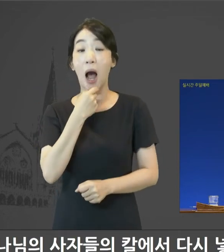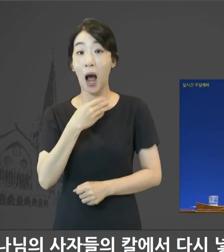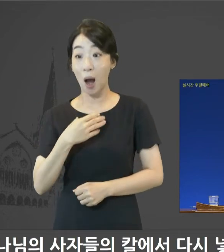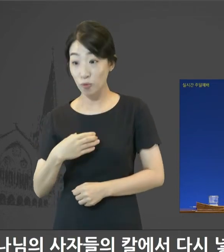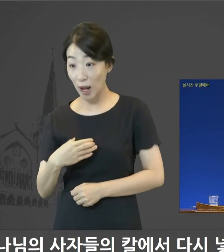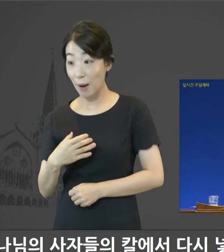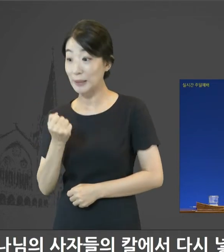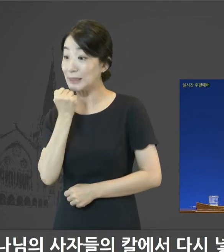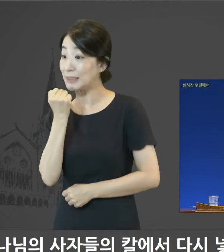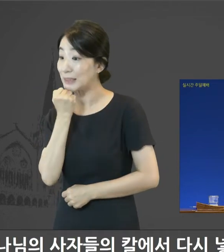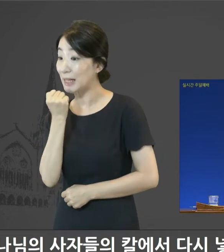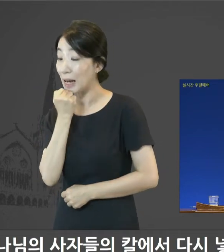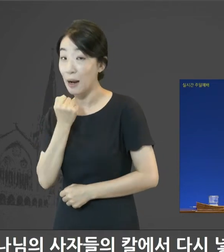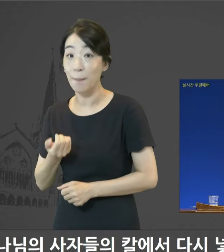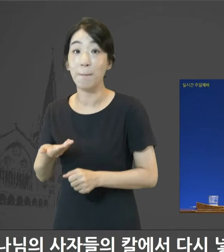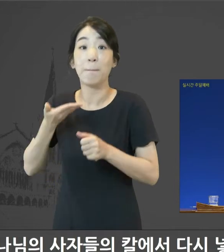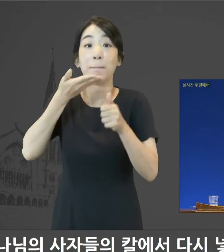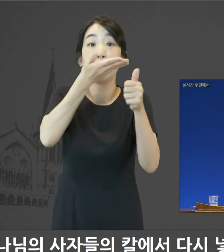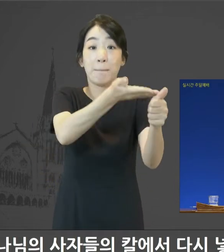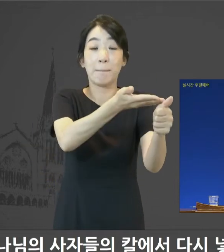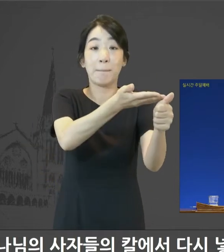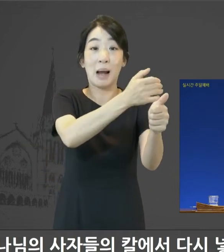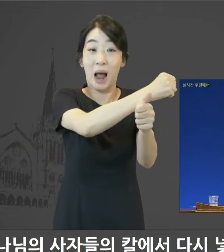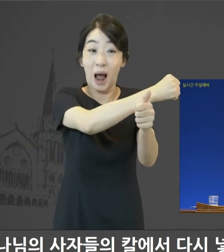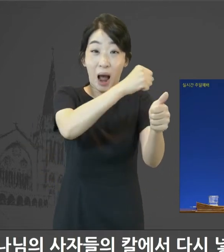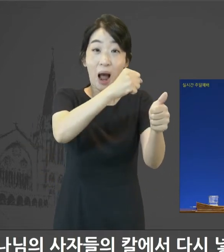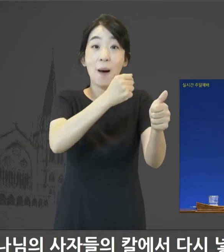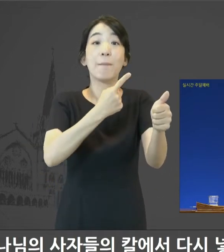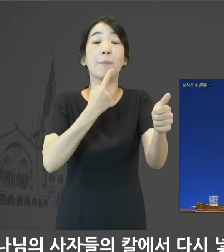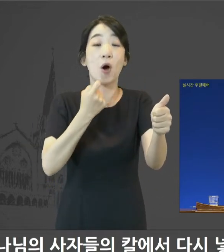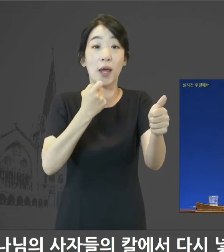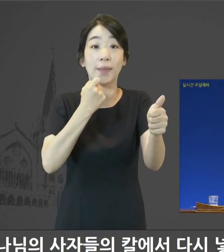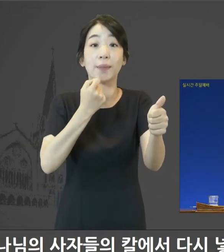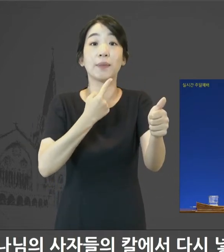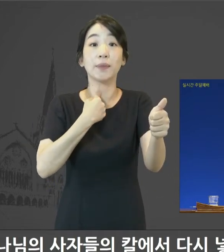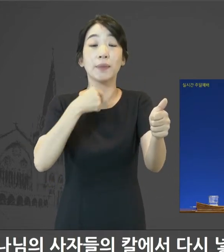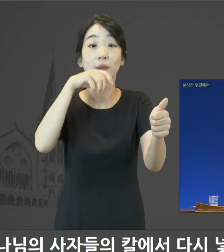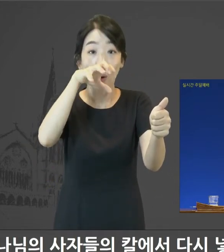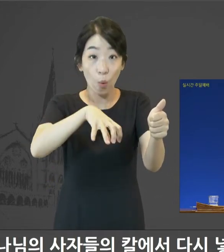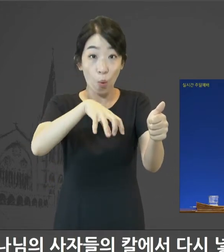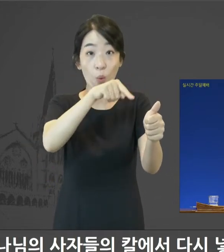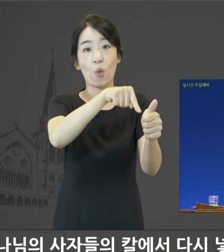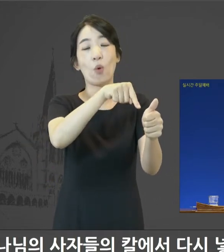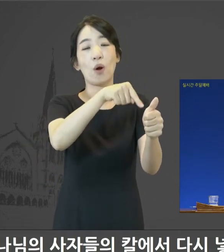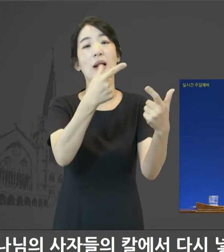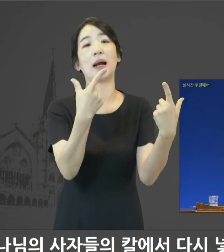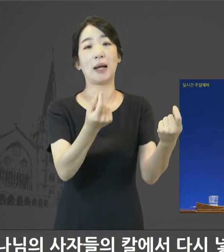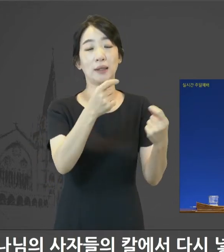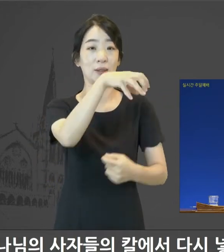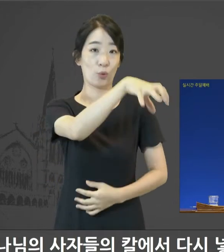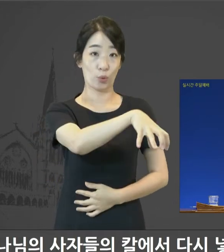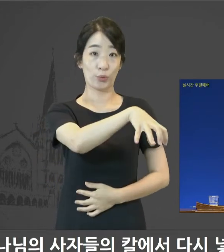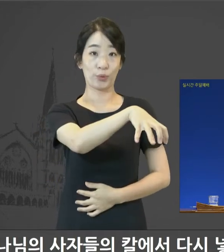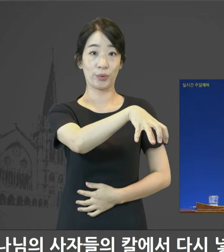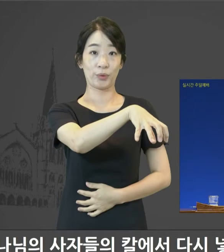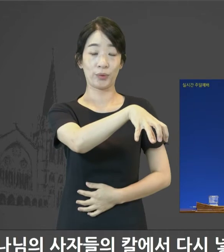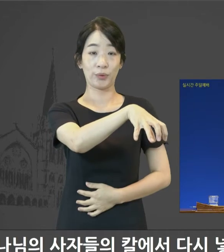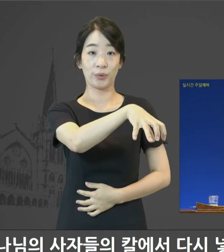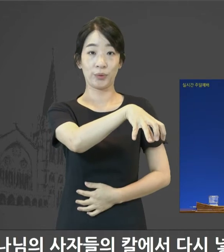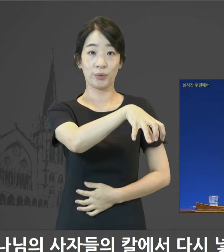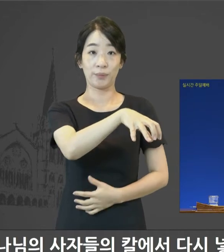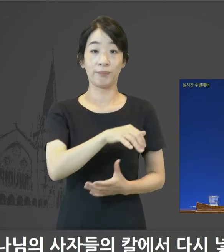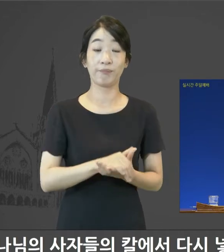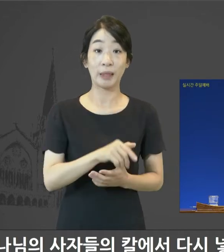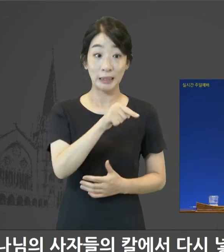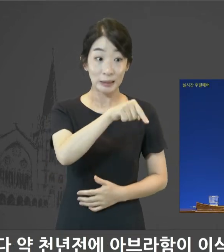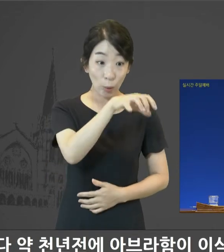이게 신비스럽게 연결이 되면서 그 자리가 감추어 주었던 성전의 터가 되었다. 이 정도 되면